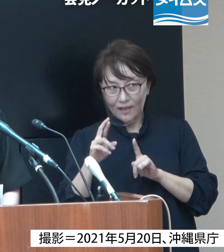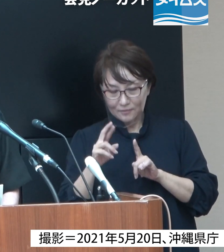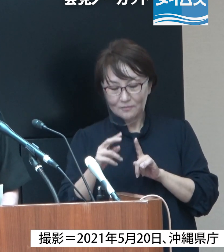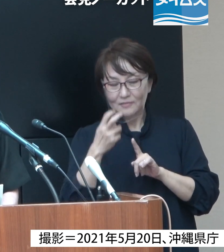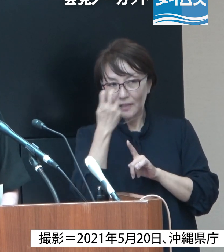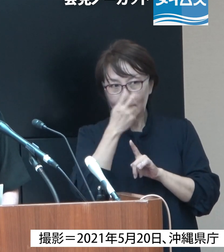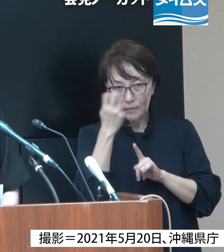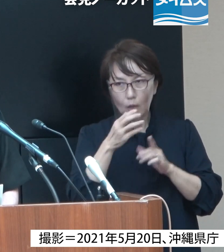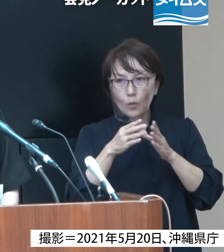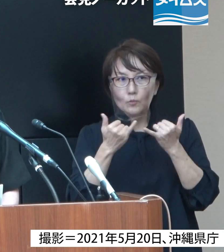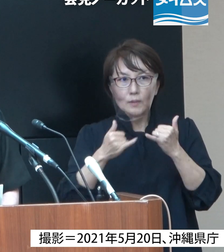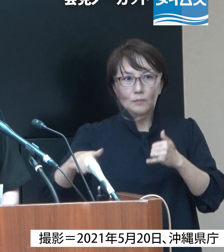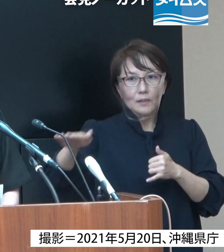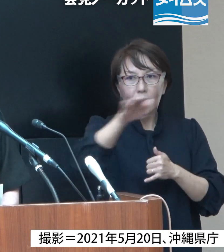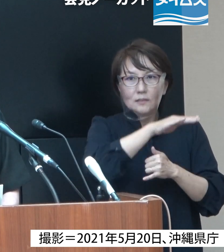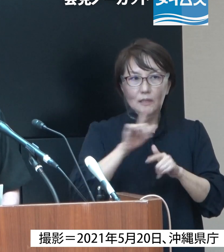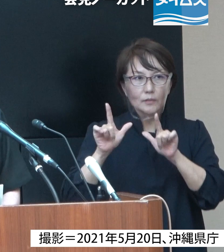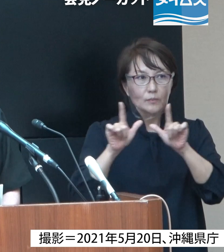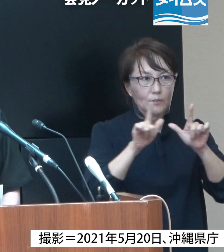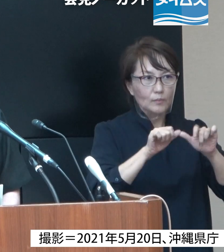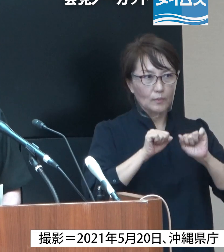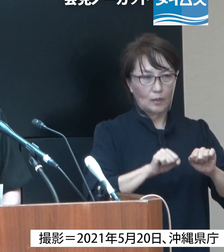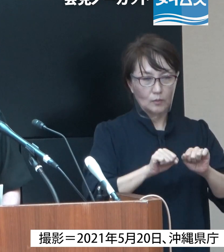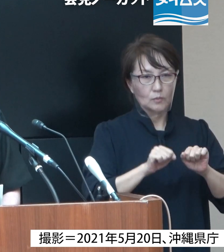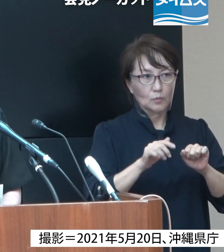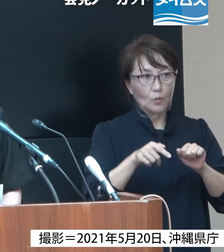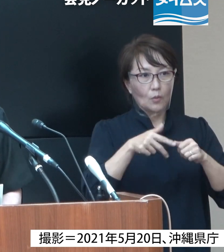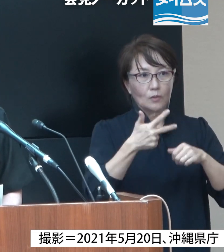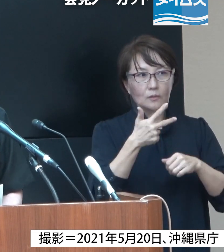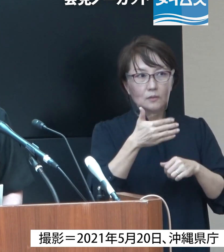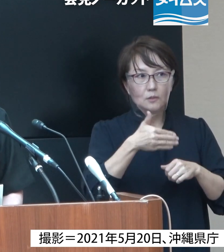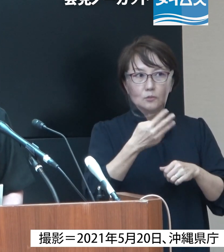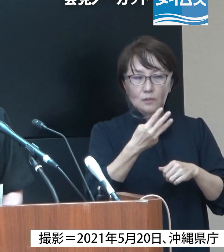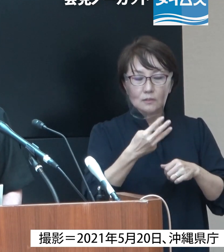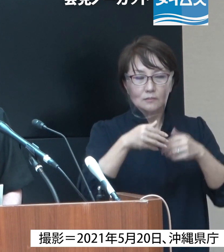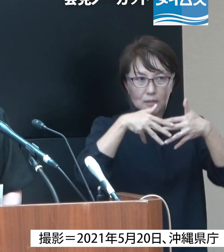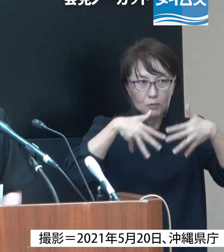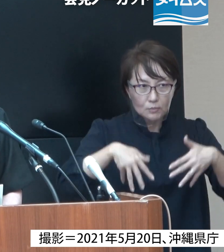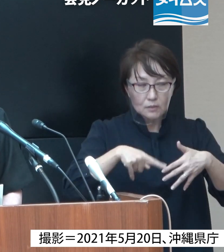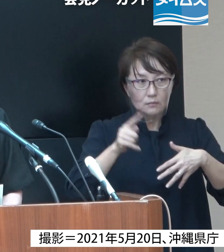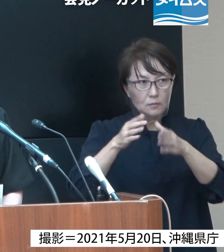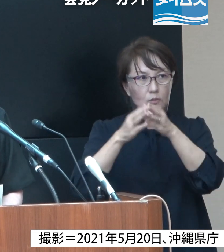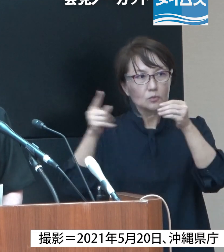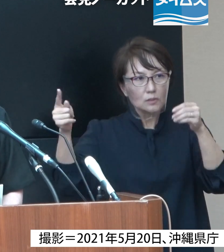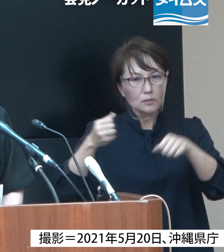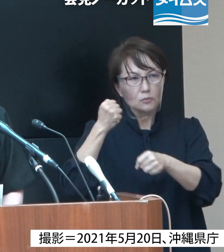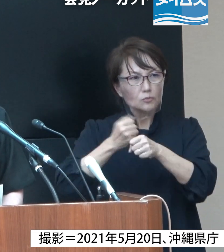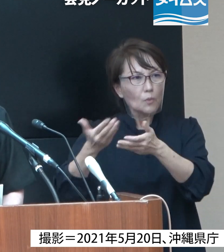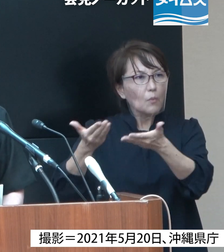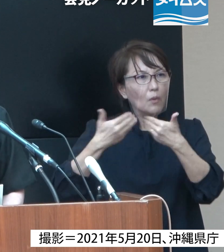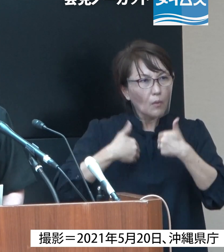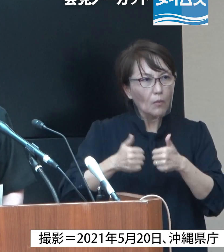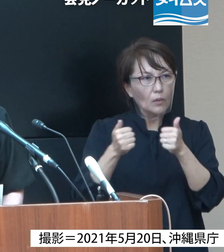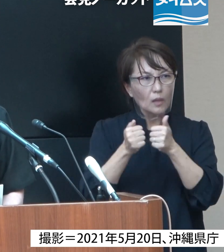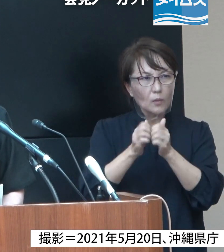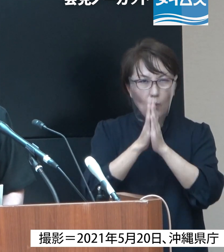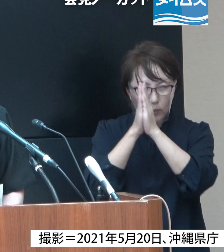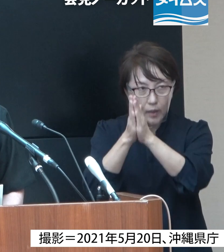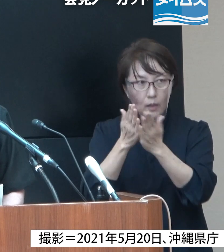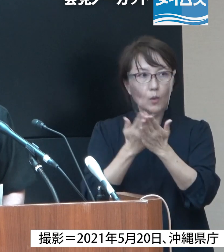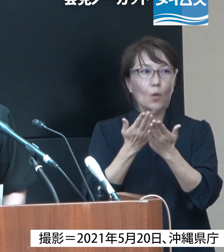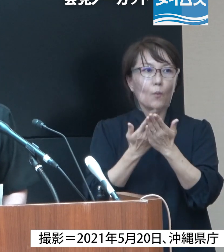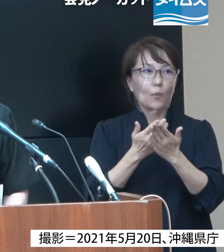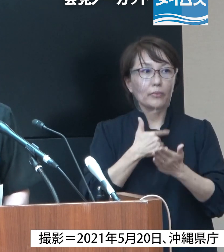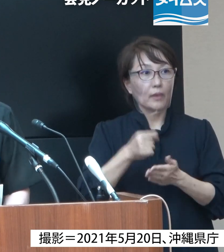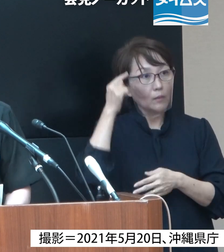の皆さんに呼びかけますが、その制度仕組みを国もしっかりと作ってくれるように検討していただきたいというように、要望